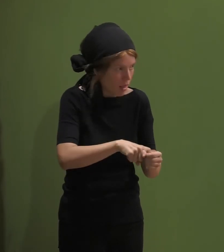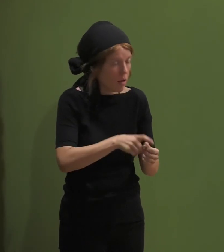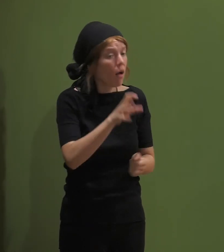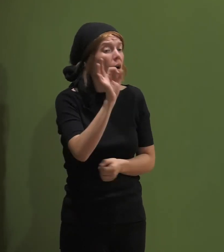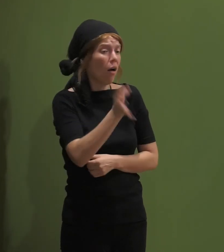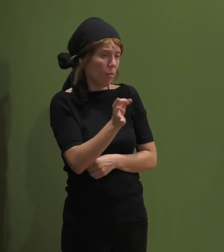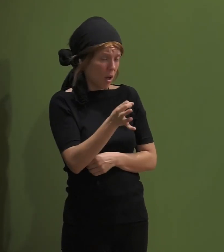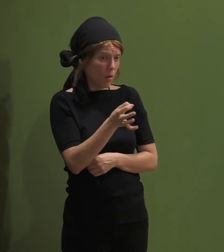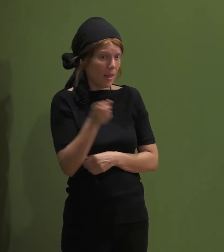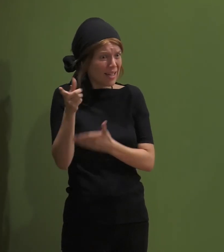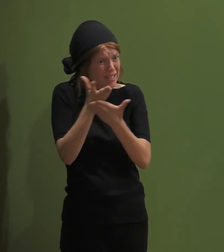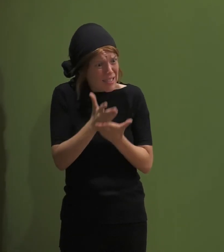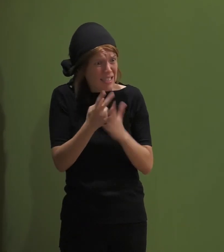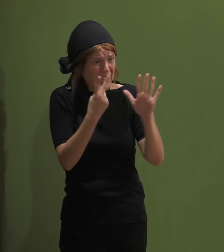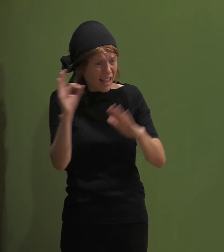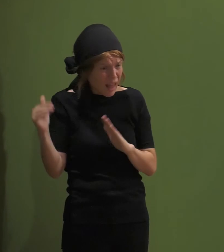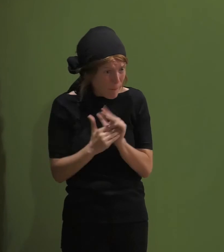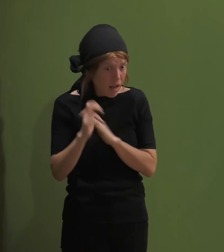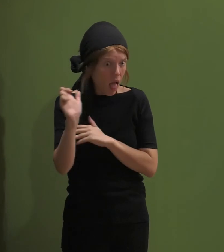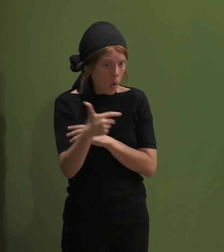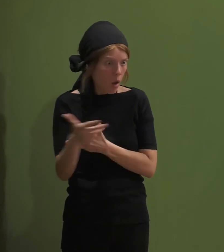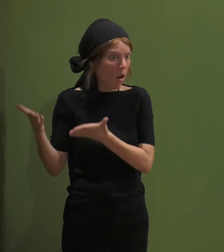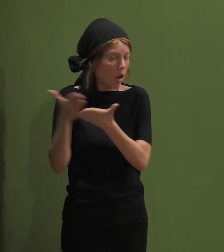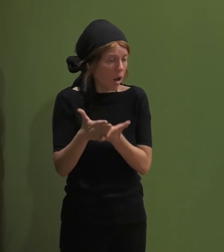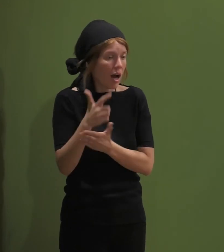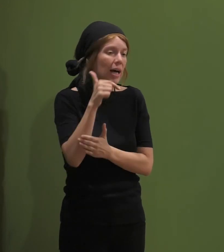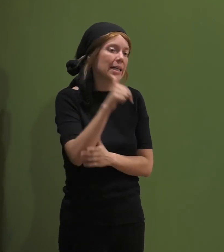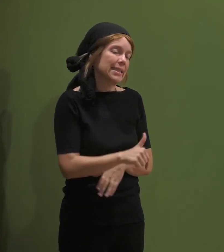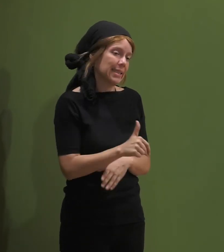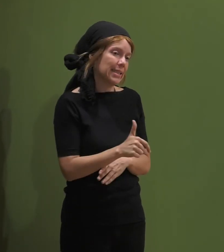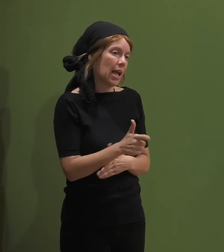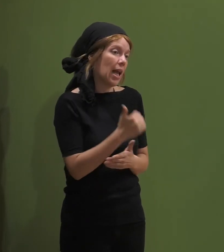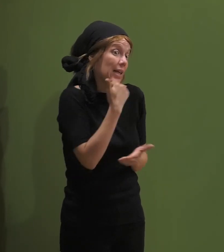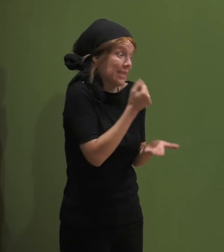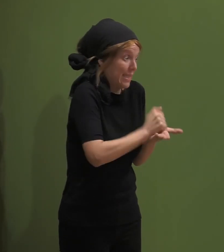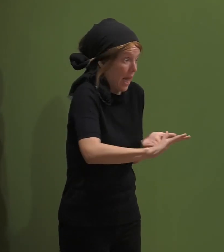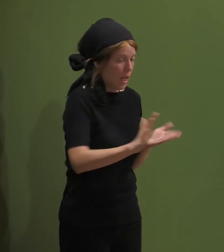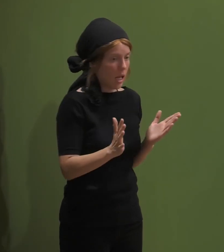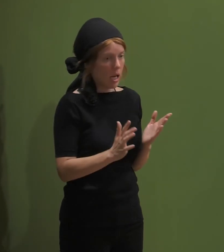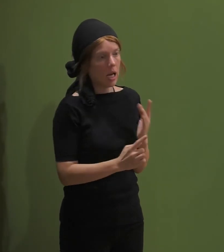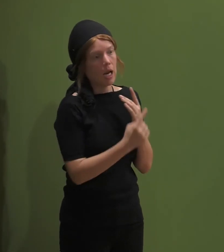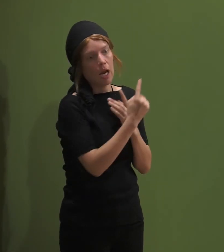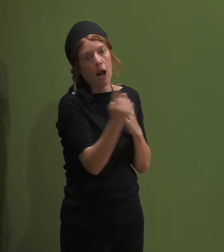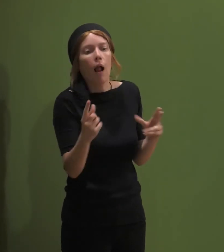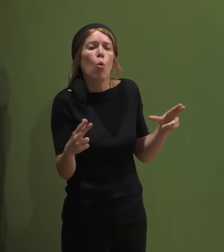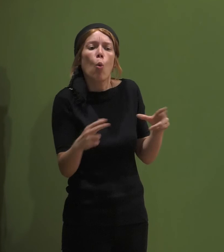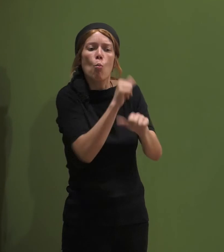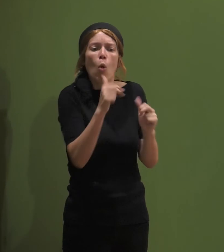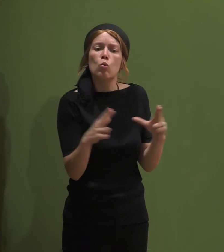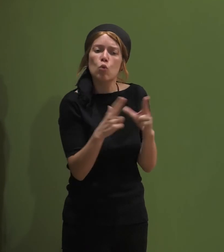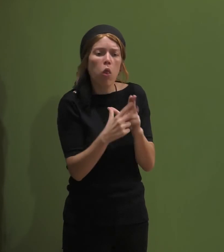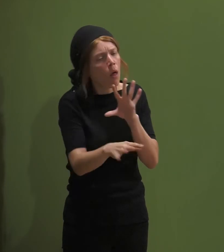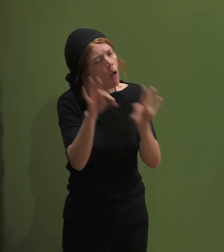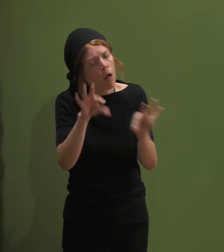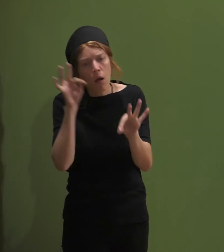también es verdad que estudiar allí cuesta 70.000 euros y hacerlo aquí puede resultarle a los alumnos gratuito, y cada uno elige el modelo de sociedad que quiere y el modelo